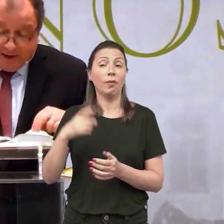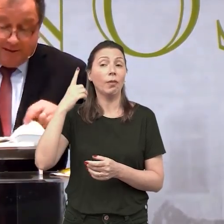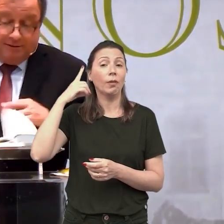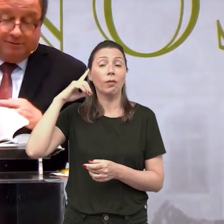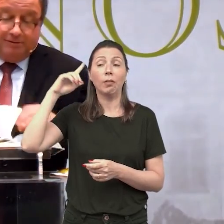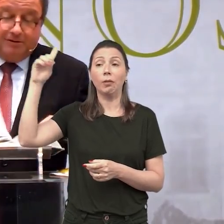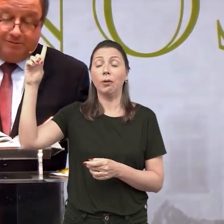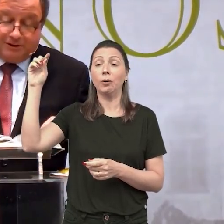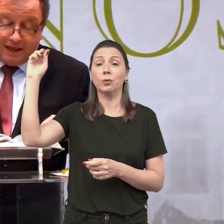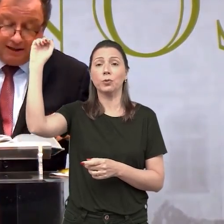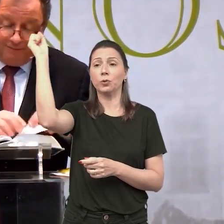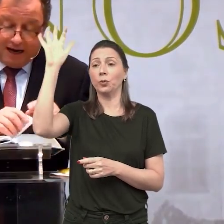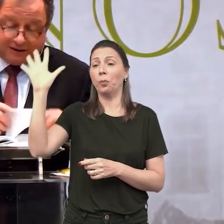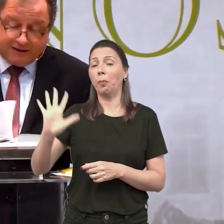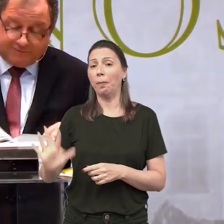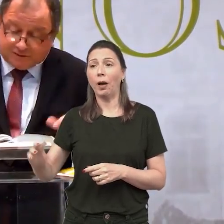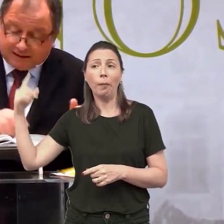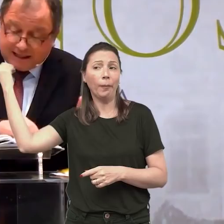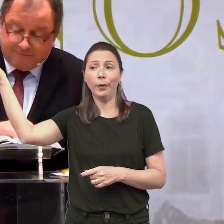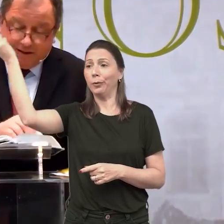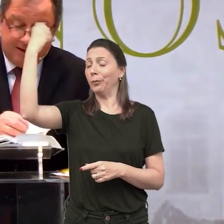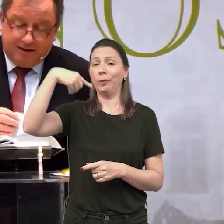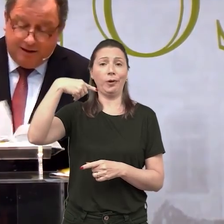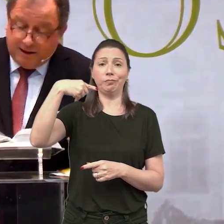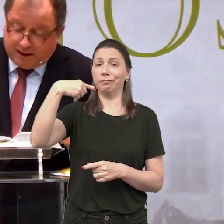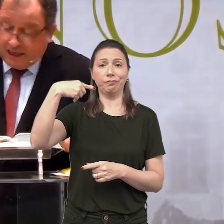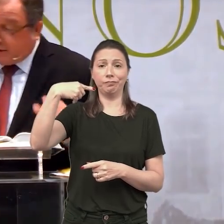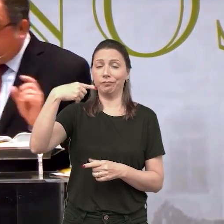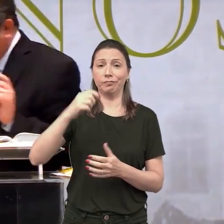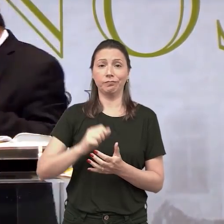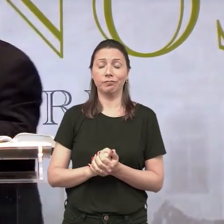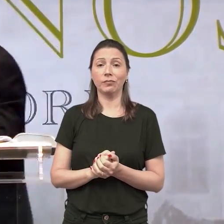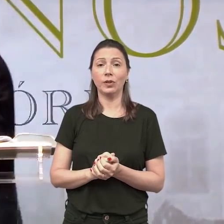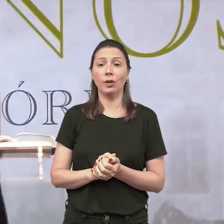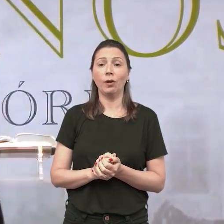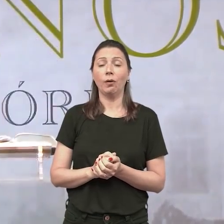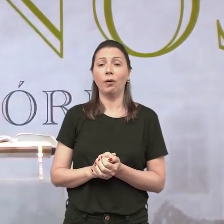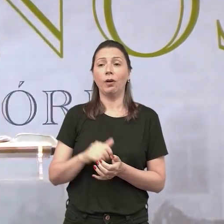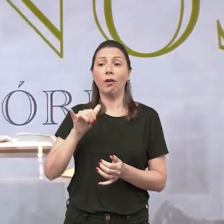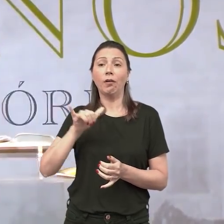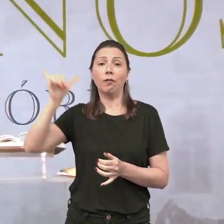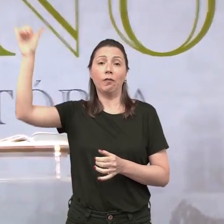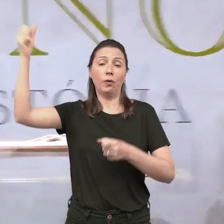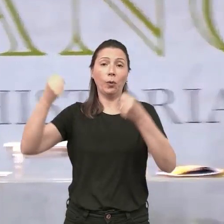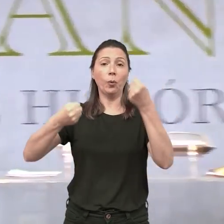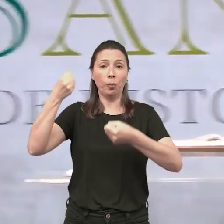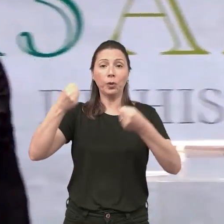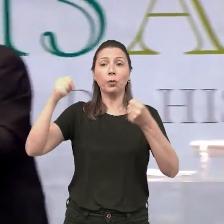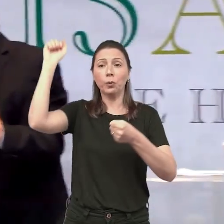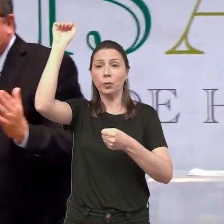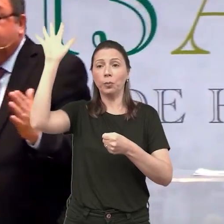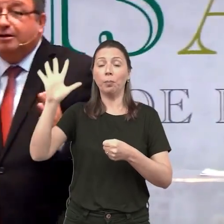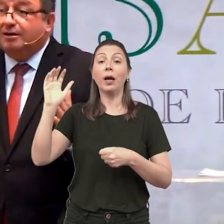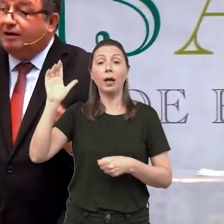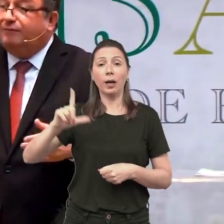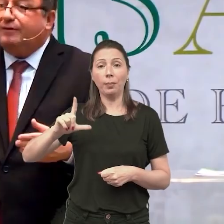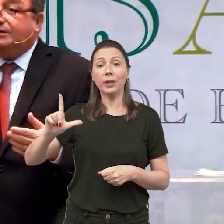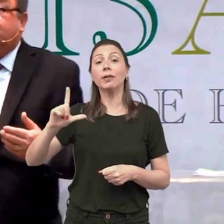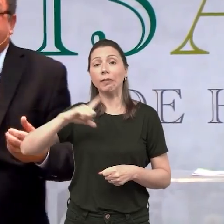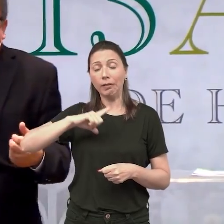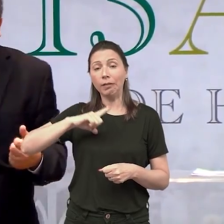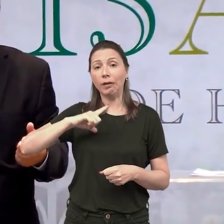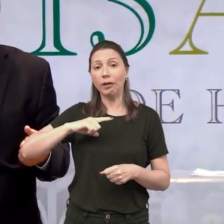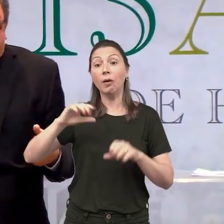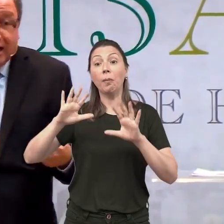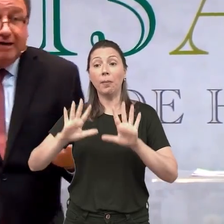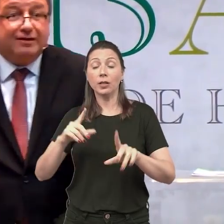dá um mapa. Você que viaja de avião, você sabe que antes do piloto decolar, ele recebe um mapa da viagem. E ele